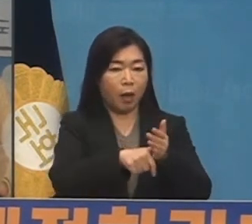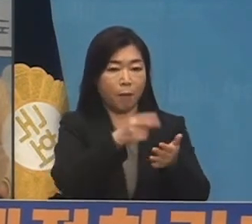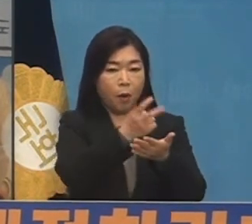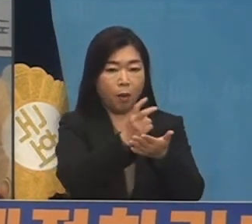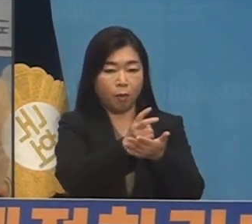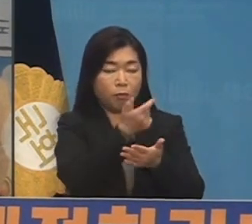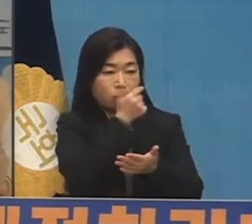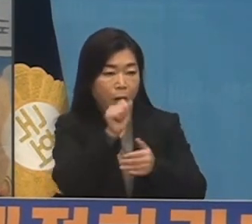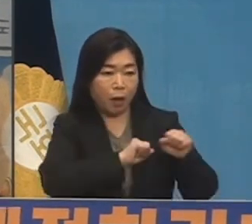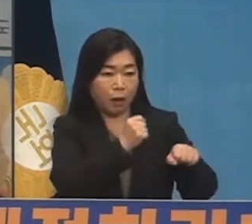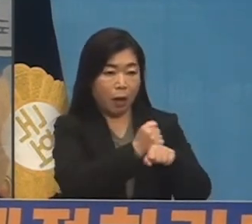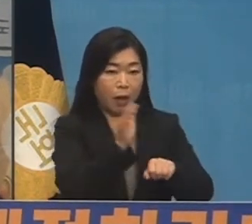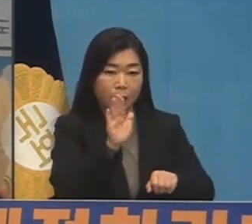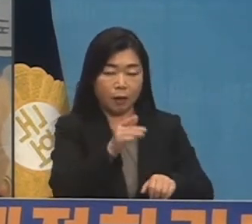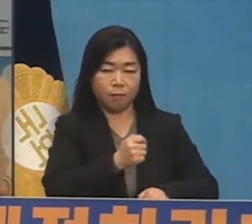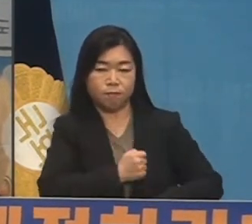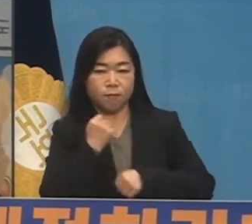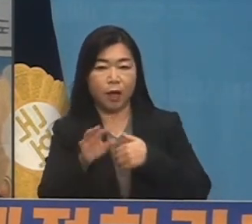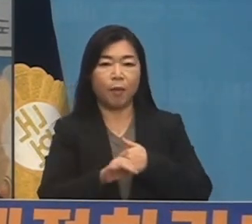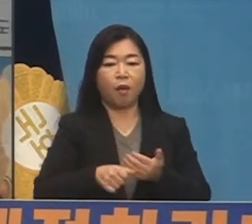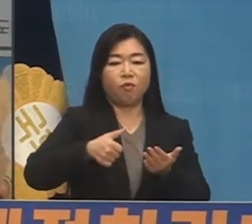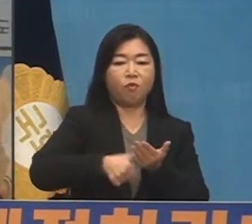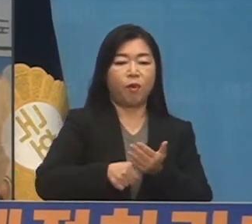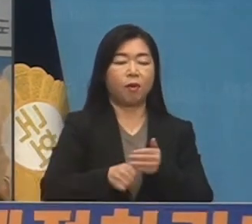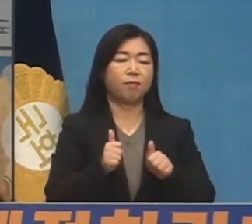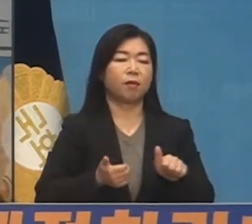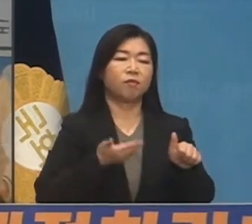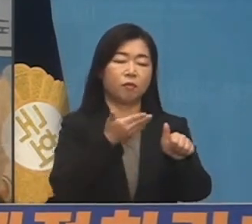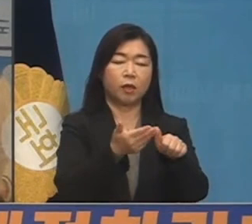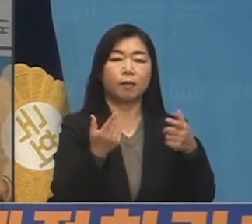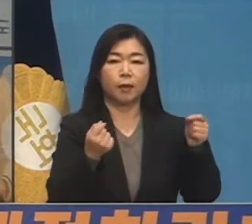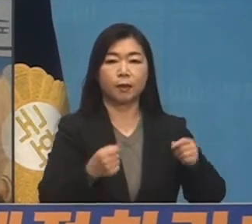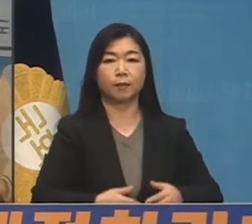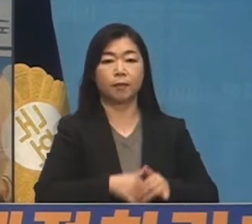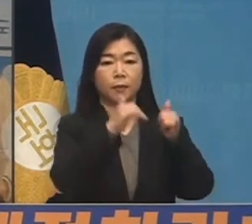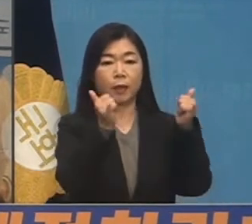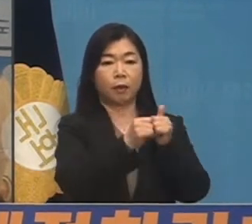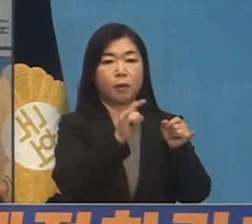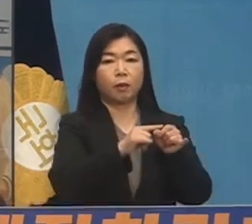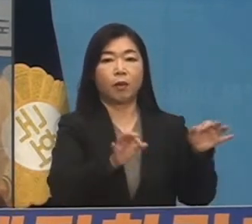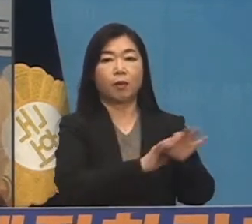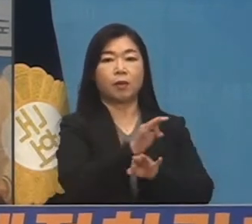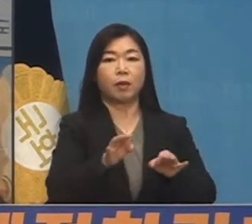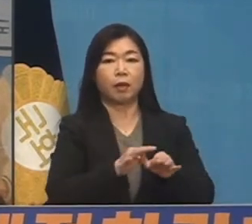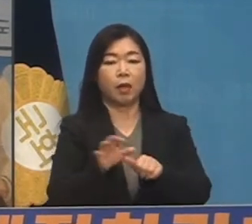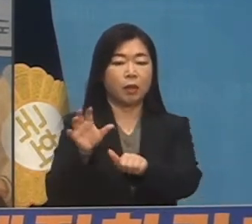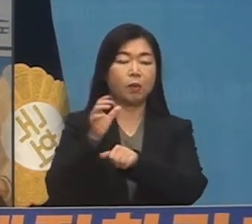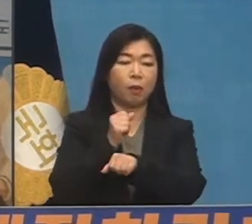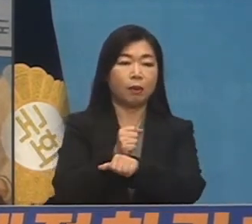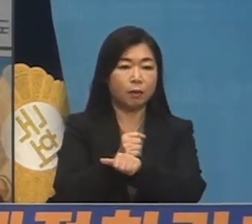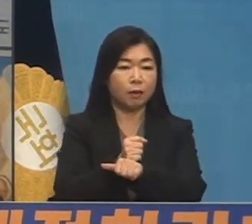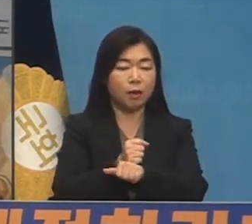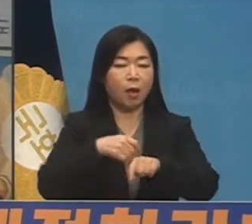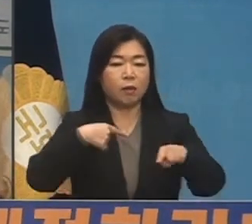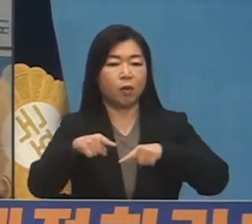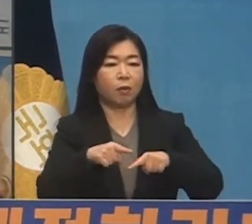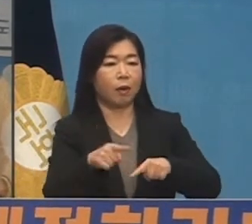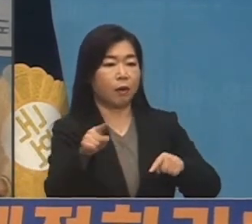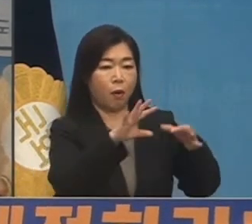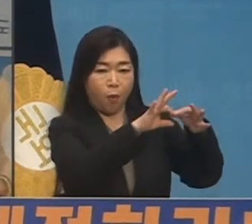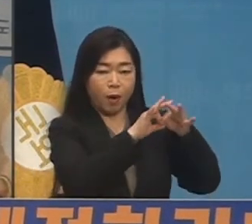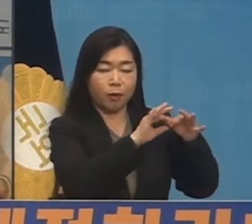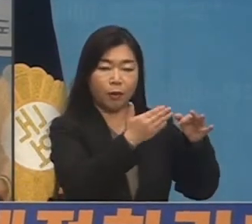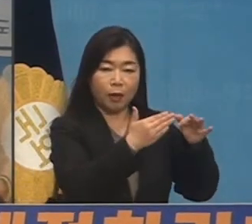개정의 미온적인 정당들을 투표로 심판할 것이다. 사회적 경제를 근로리로 생각하는 정당과